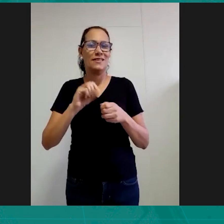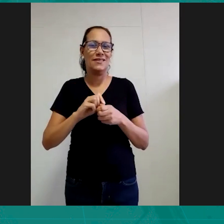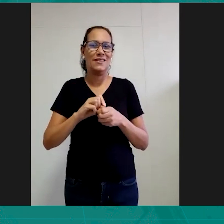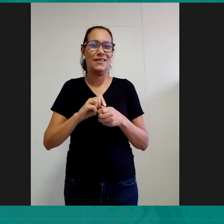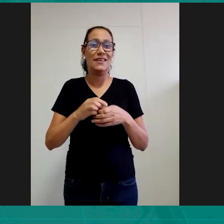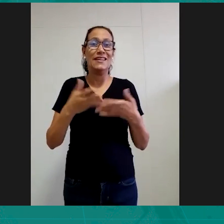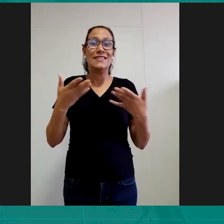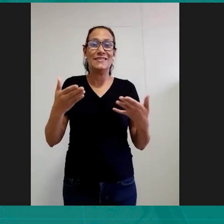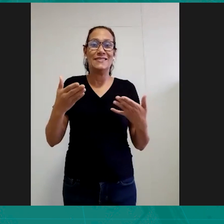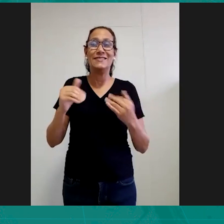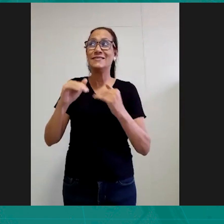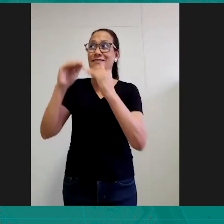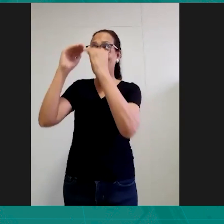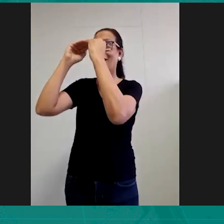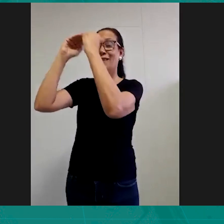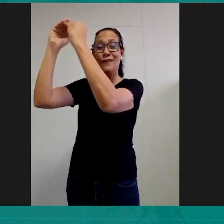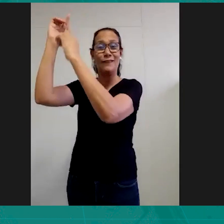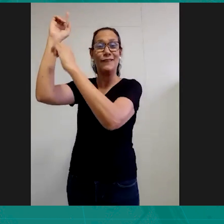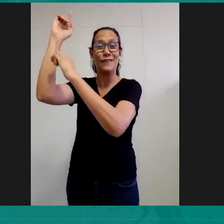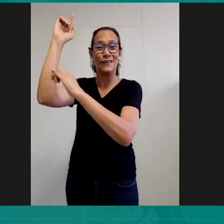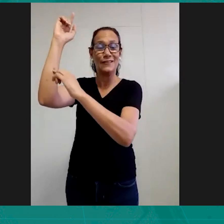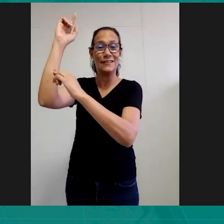Pai,